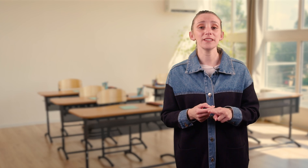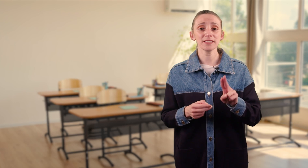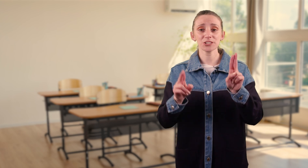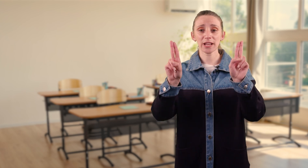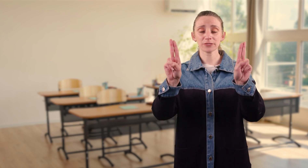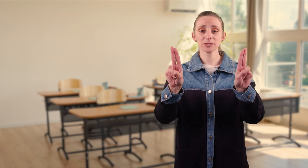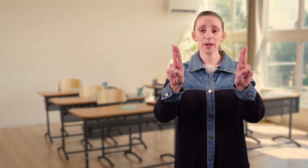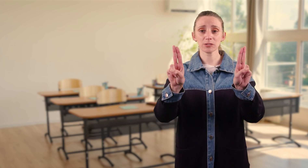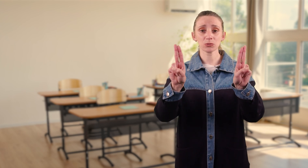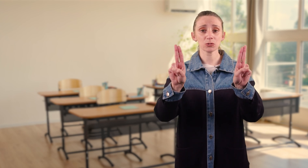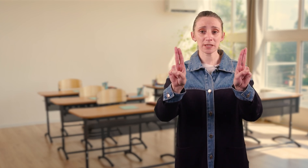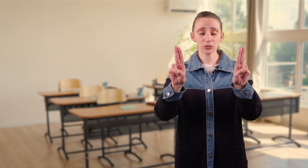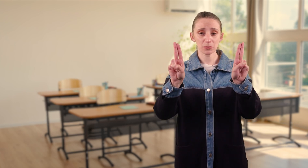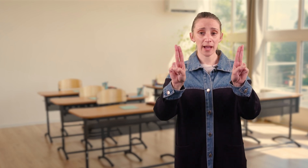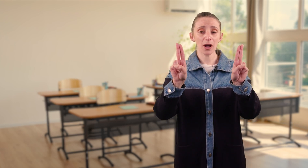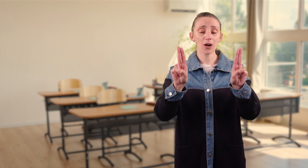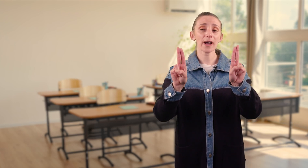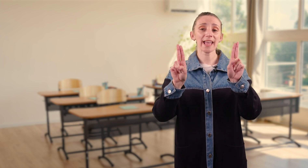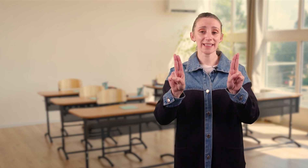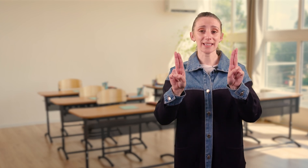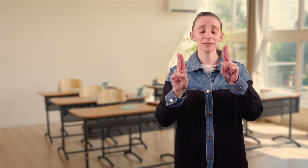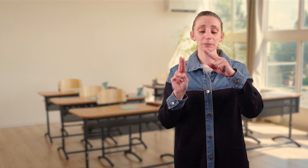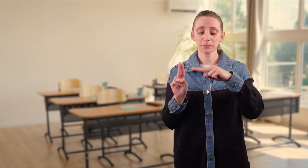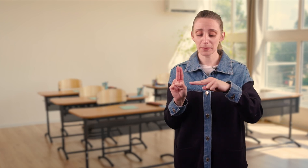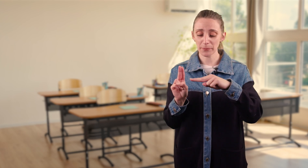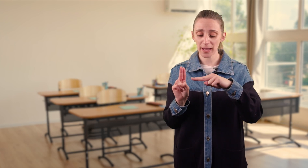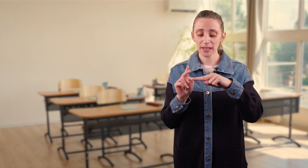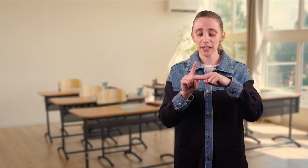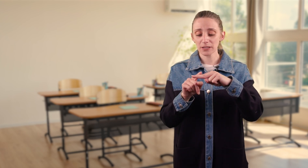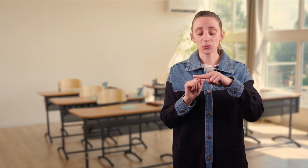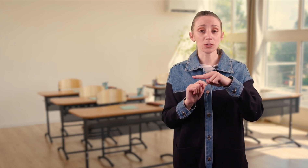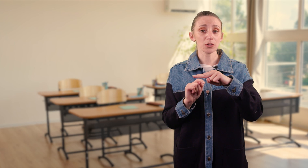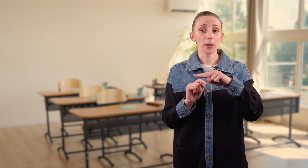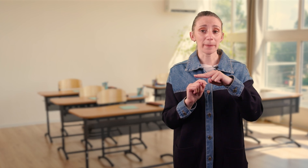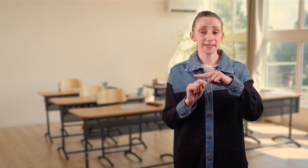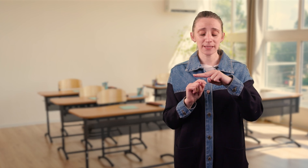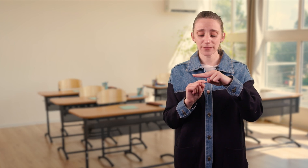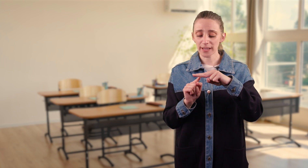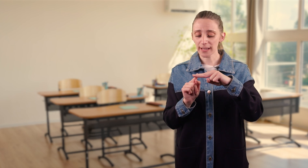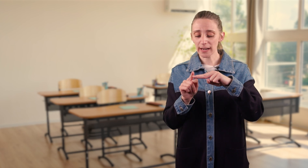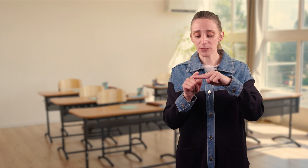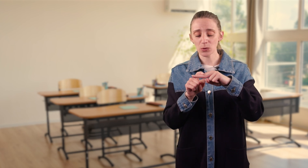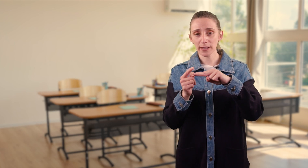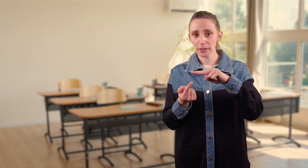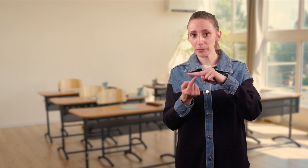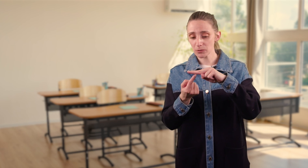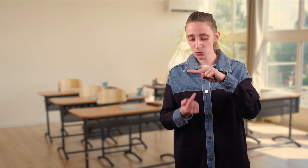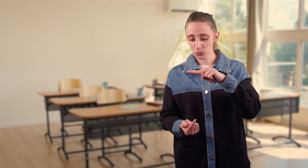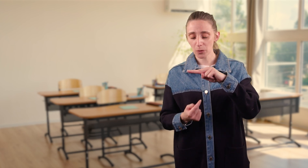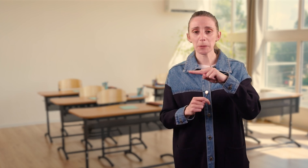Ici, j'ai la configuration de mes 2 mains en N. Ma main, donc passive, elle a les doigts qui sont